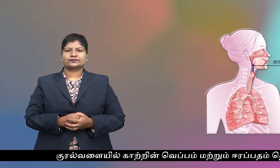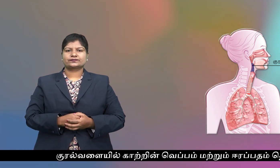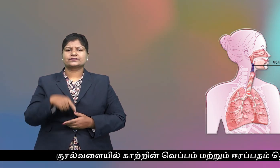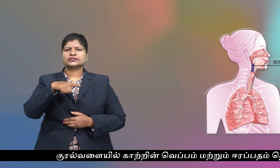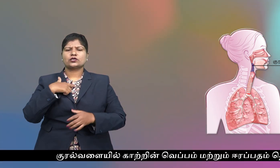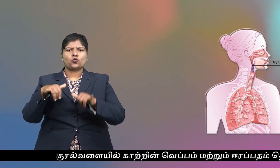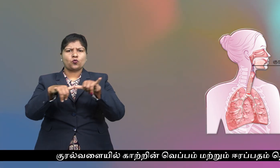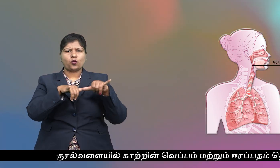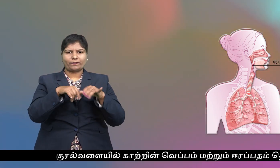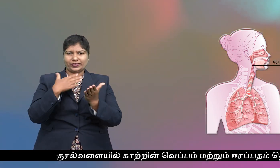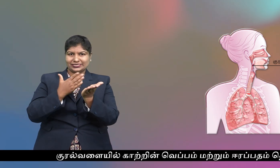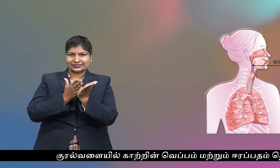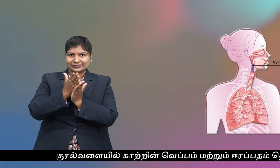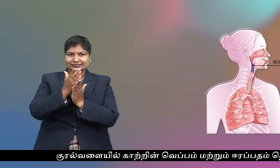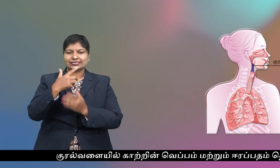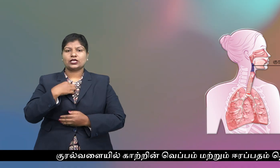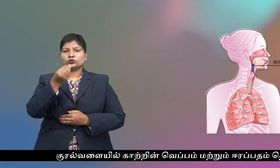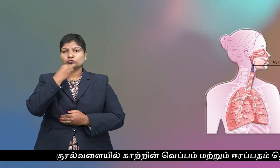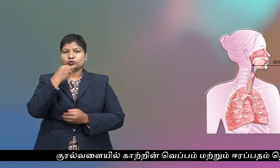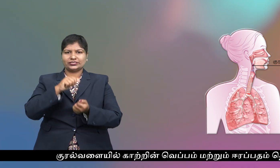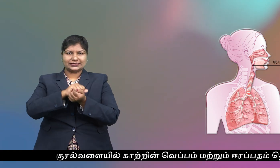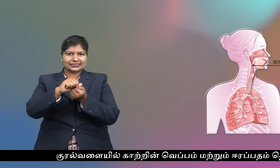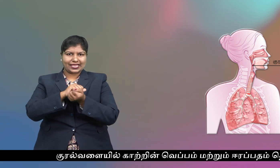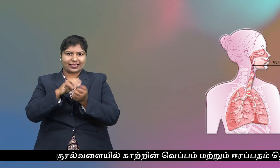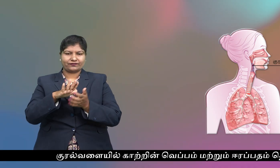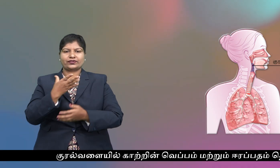கழுத்துக்குழியில் காற்றின் வெப்பம் மற்றும் ஈரப்பதம் தொடர்கிறது.